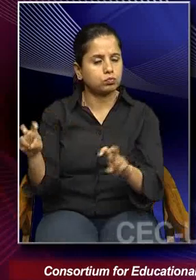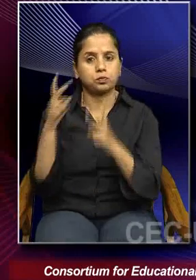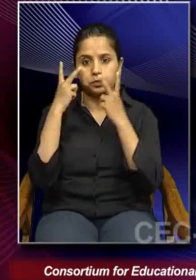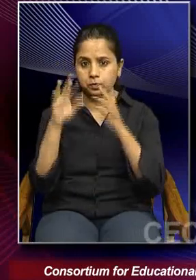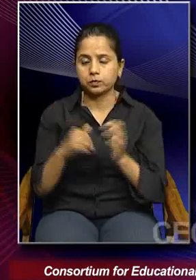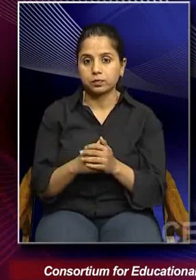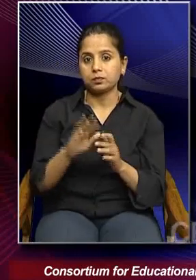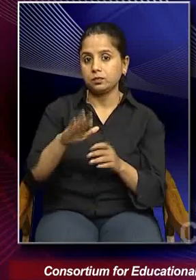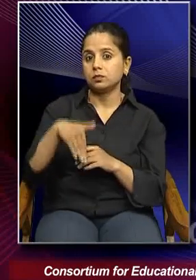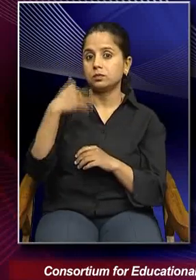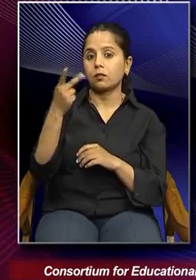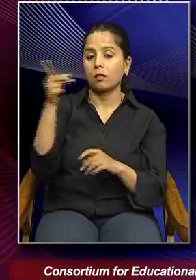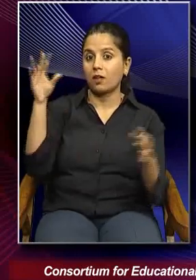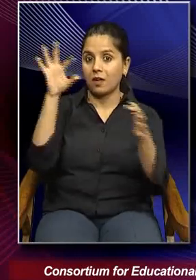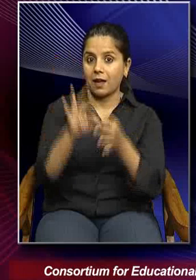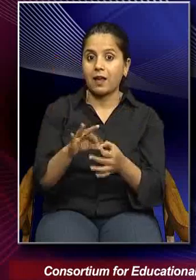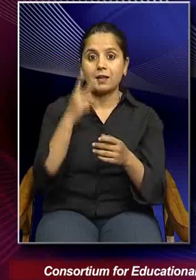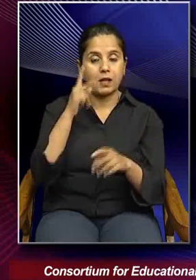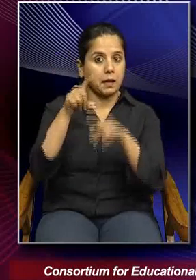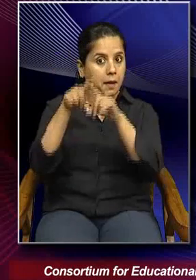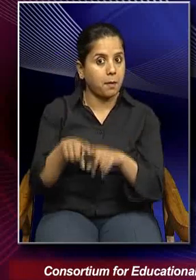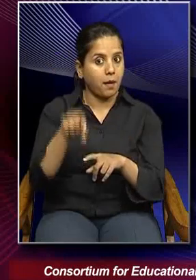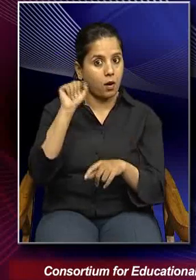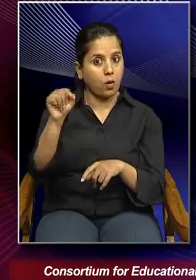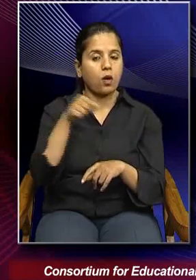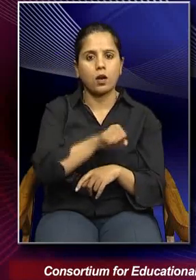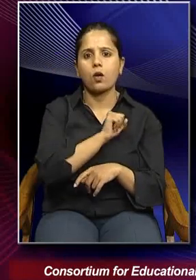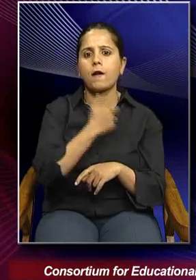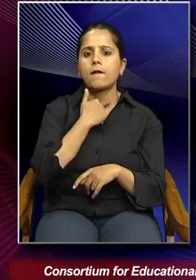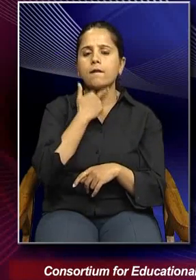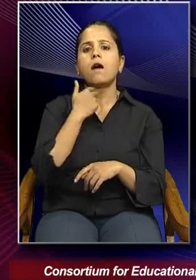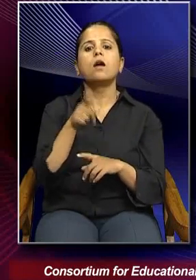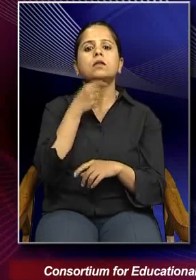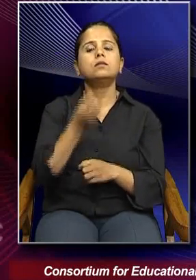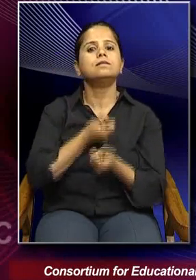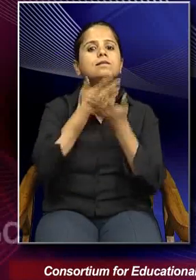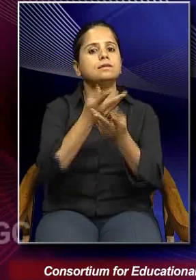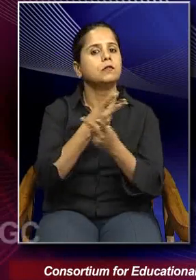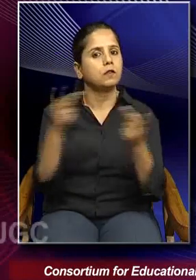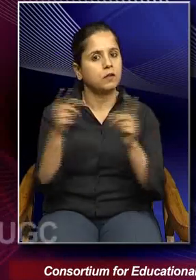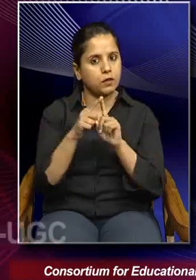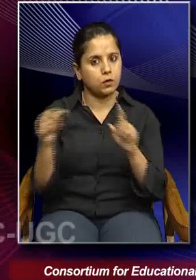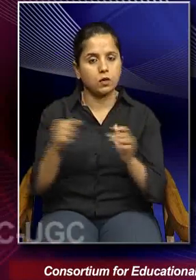और फिर उसके आधार पर वह अपनी वाणी को निसरत करते थे